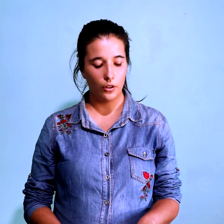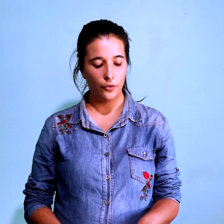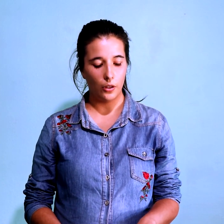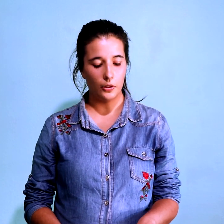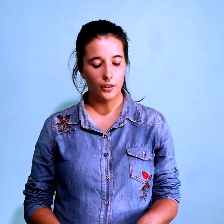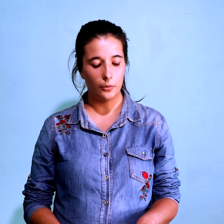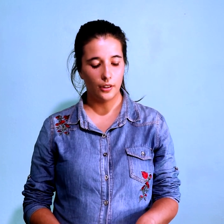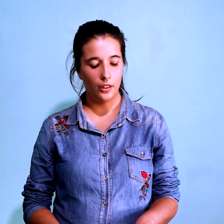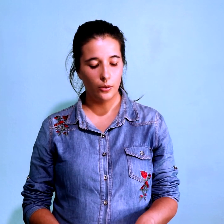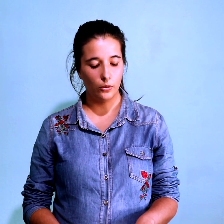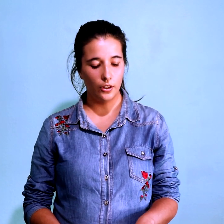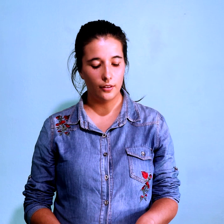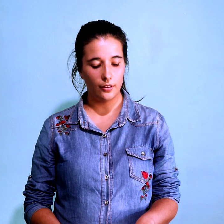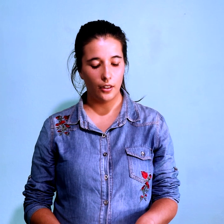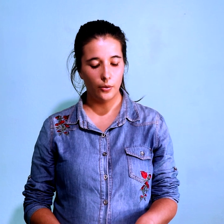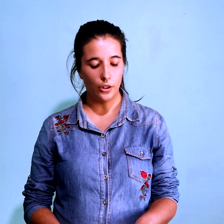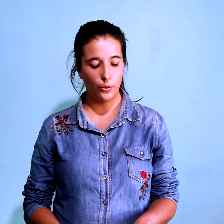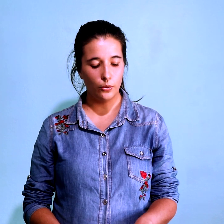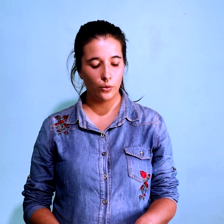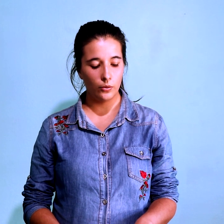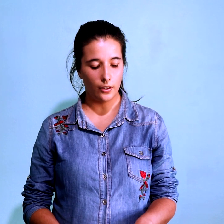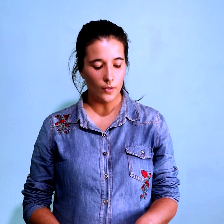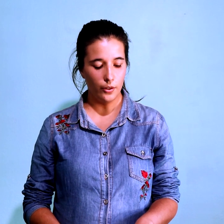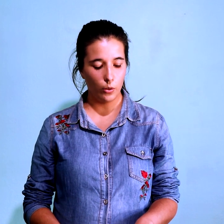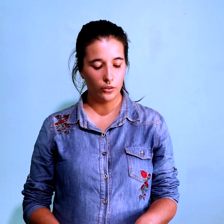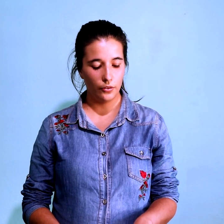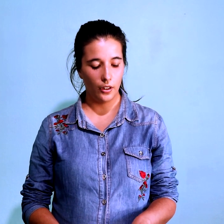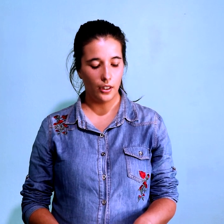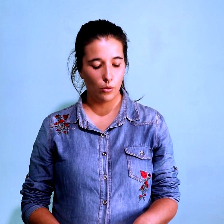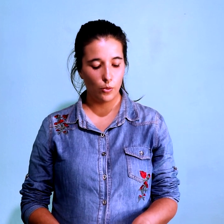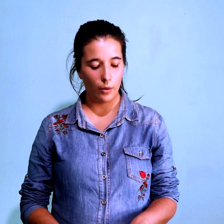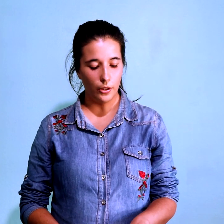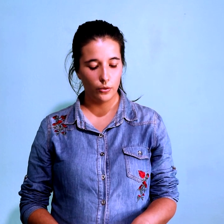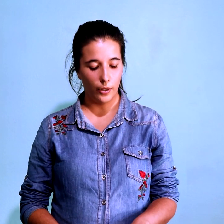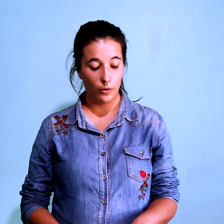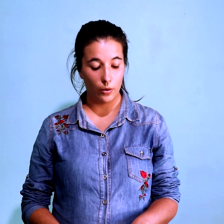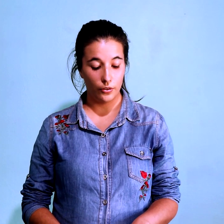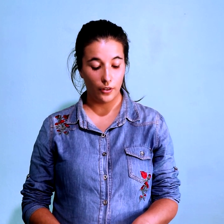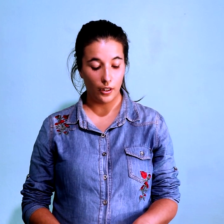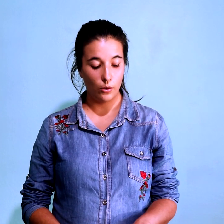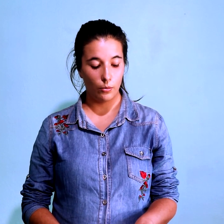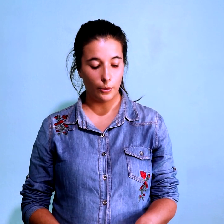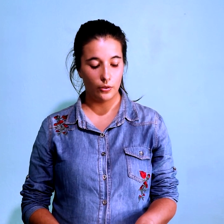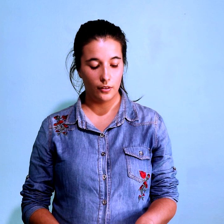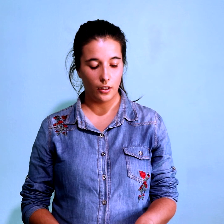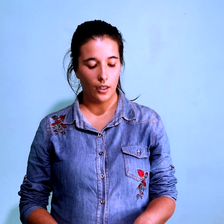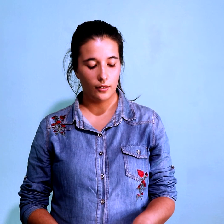que fala uma determinada língua utiliza essa língua de acordo com o contexto. O modo de se falar como um amigo não é igual a se falar como uma pessoa estranha. Assim,